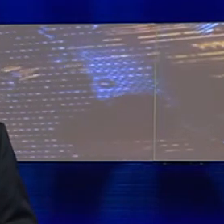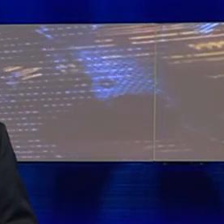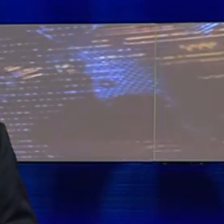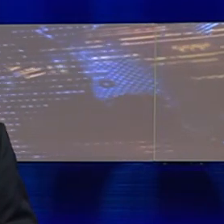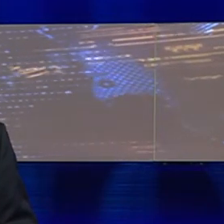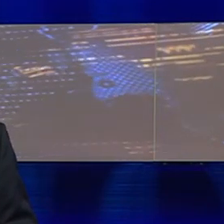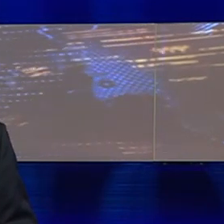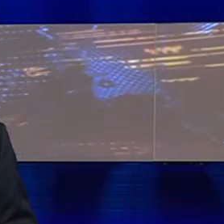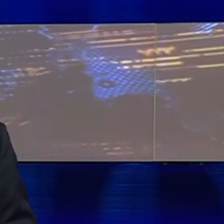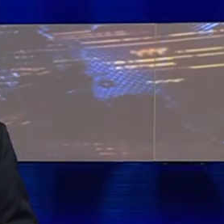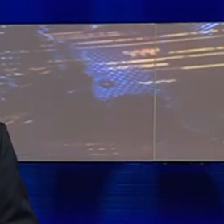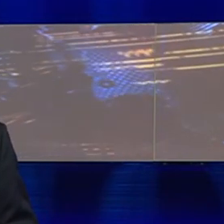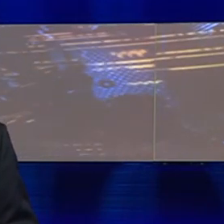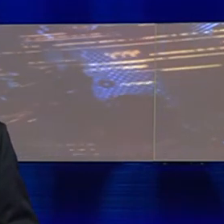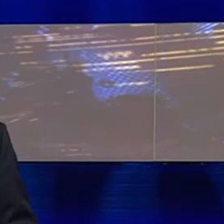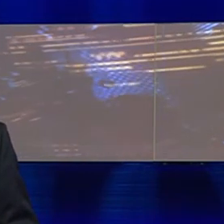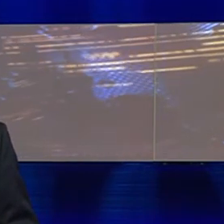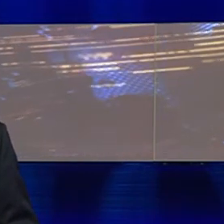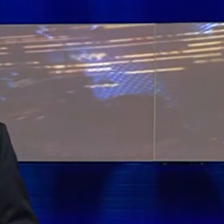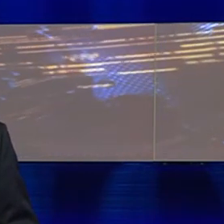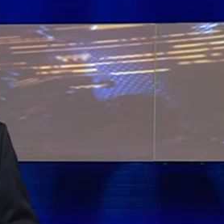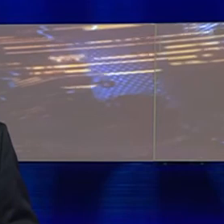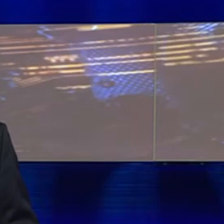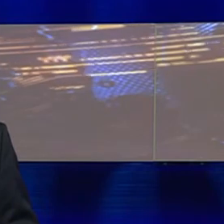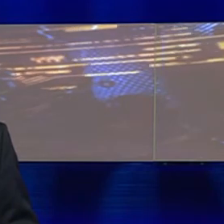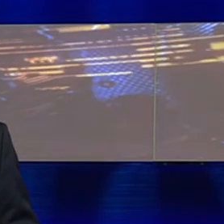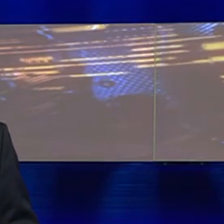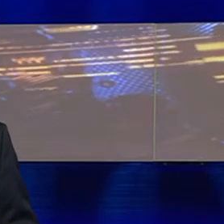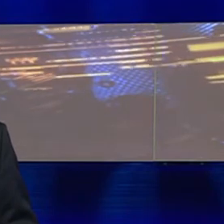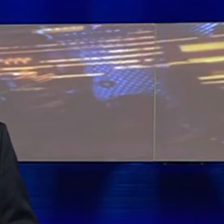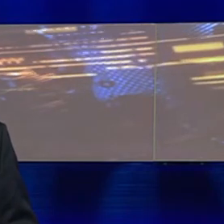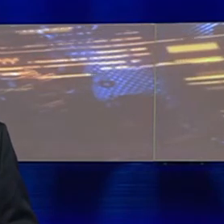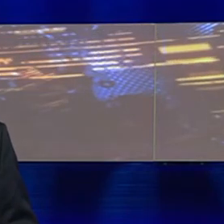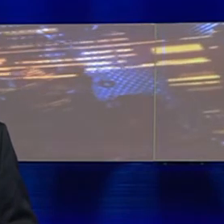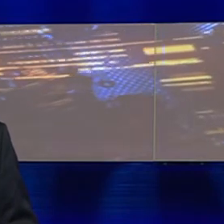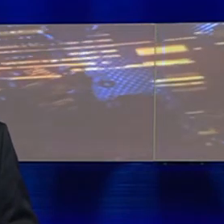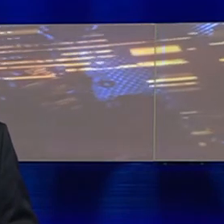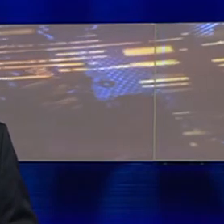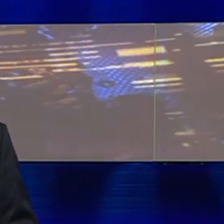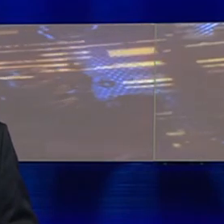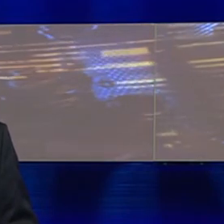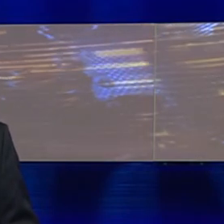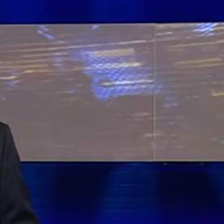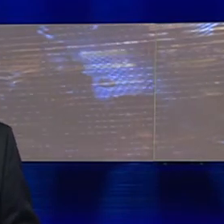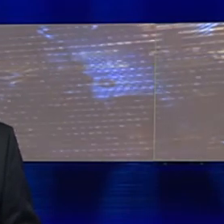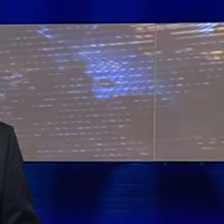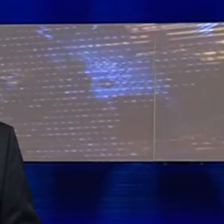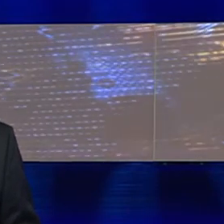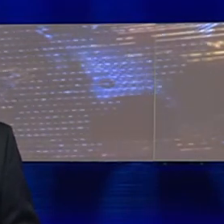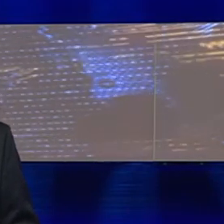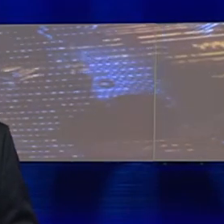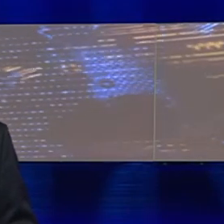на самоізоляції через хворобу. Такі люди мусять повідомити у ТВК, що голосуватимуть вдома, і до них